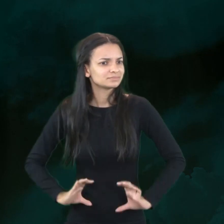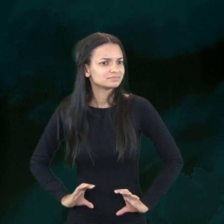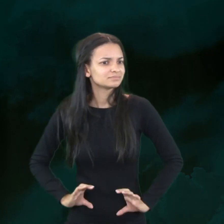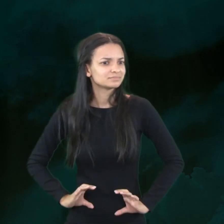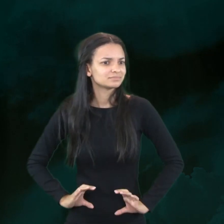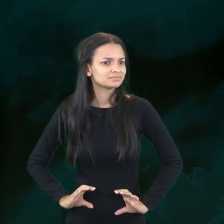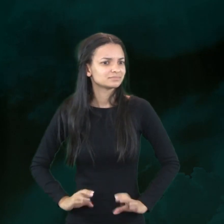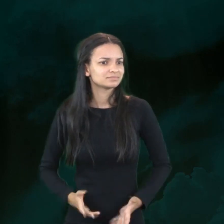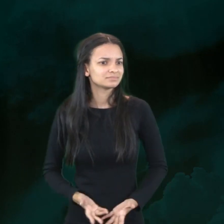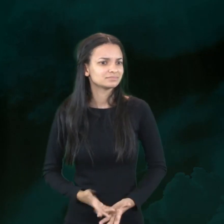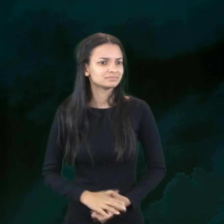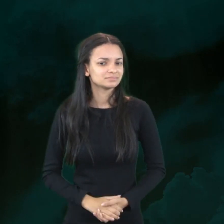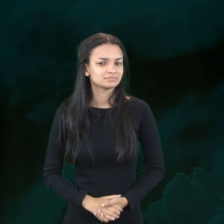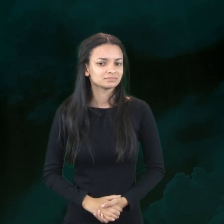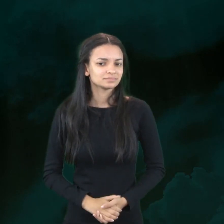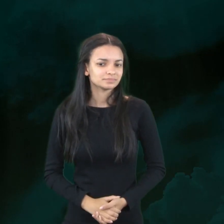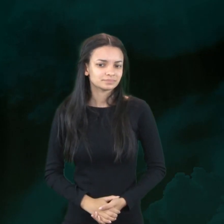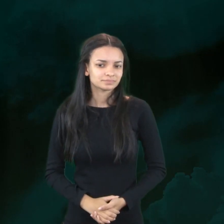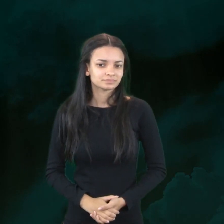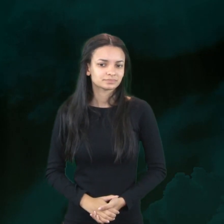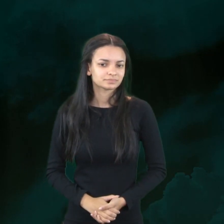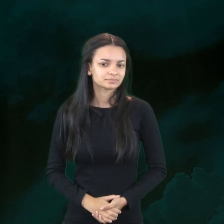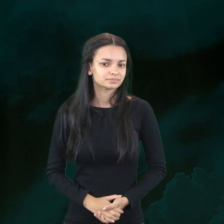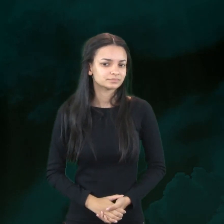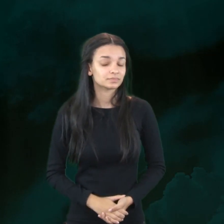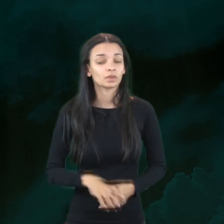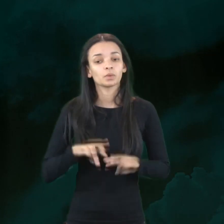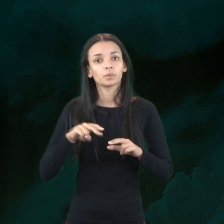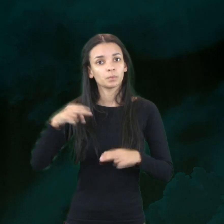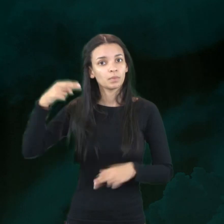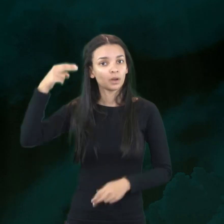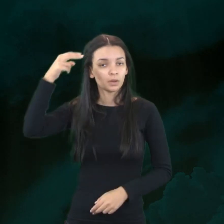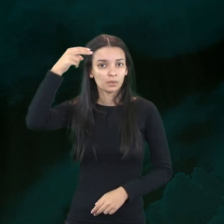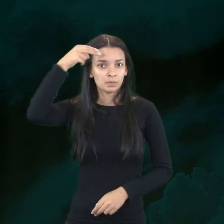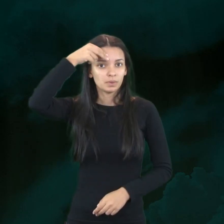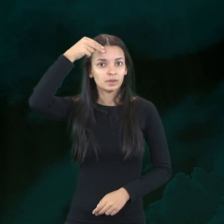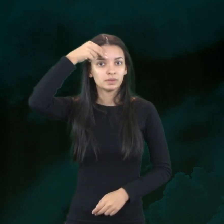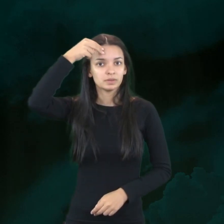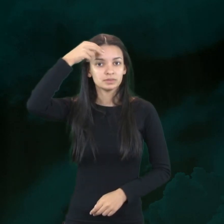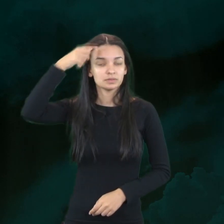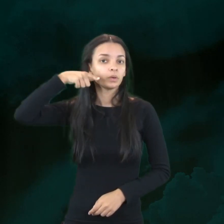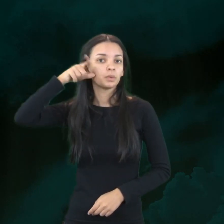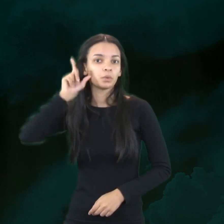Senhor pela mensagem de ontem à noite. Irmão Ezra abriu isso para nós. Irmãos,